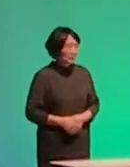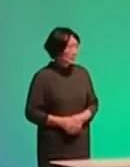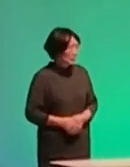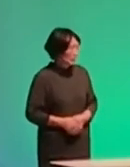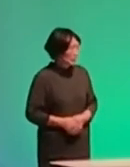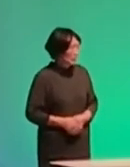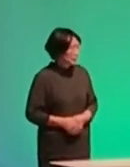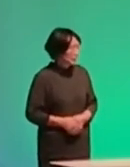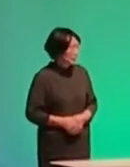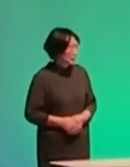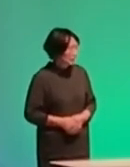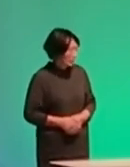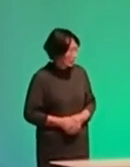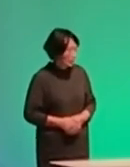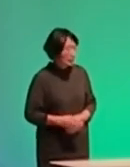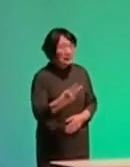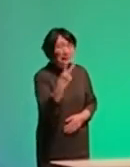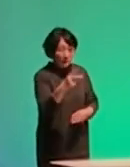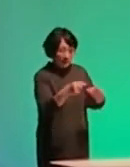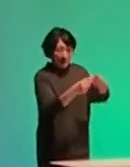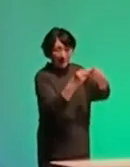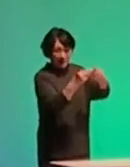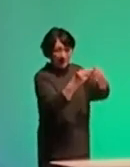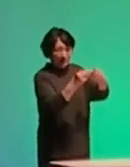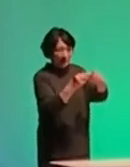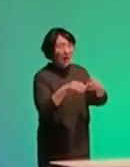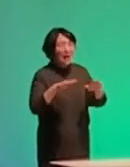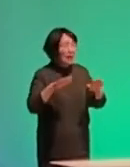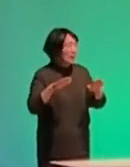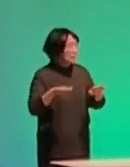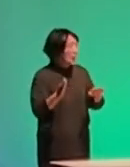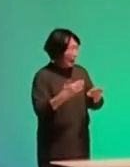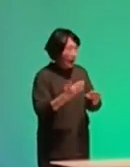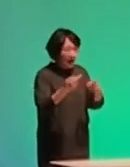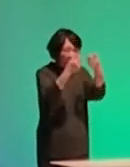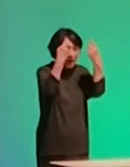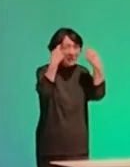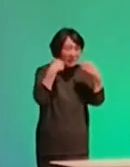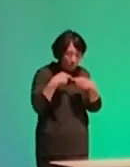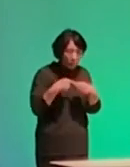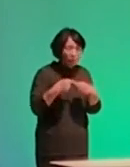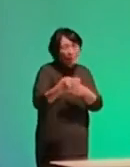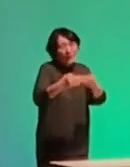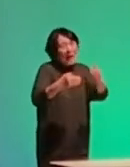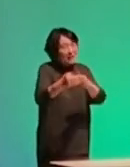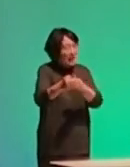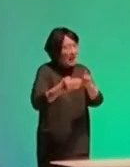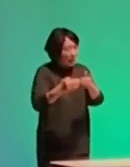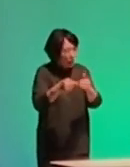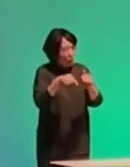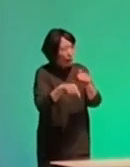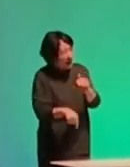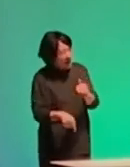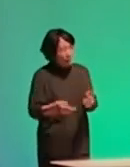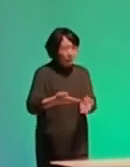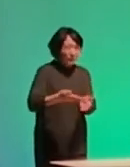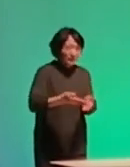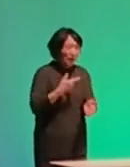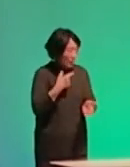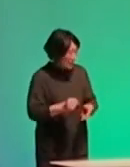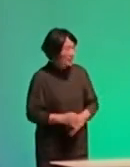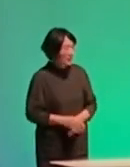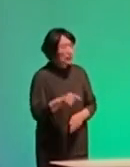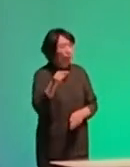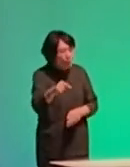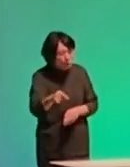目の、コーナーでは皆さんご自身の体験をもう少し深めて教えていただきたいです。こういうこと